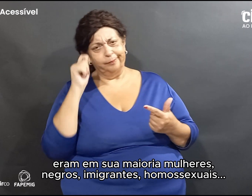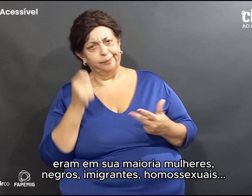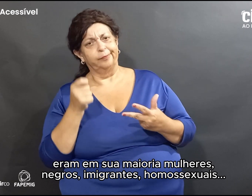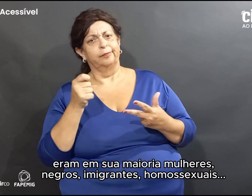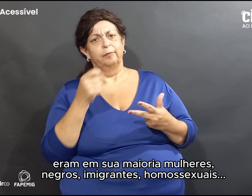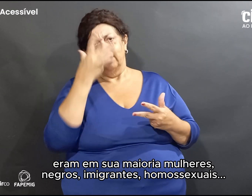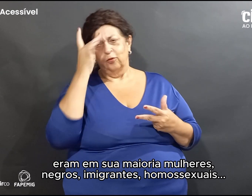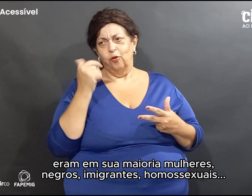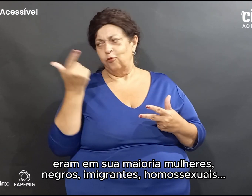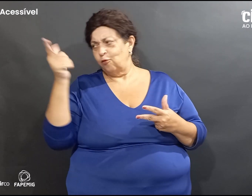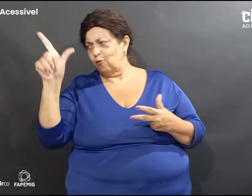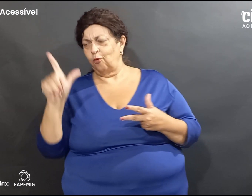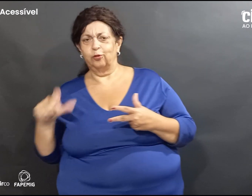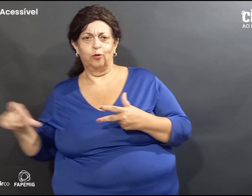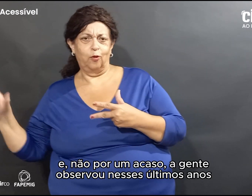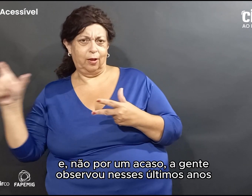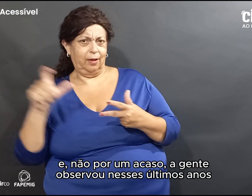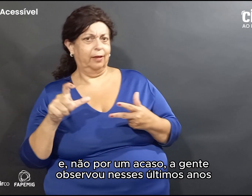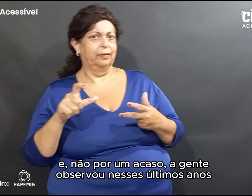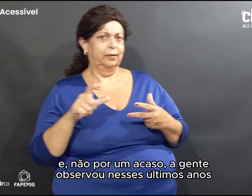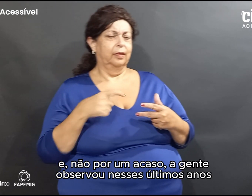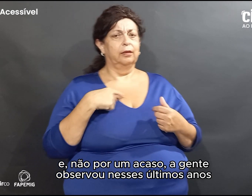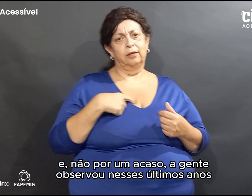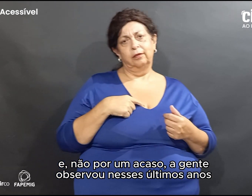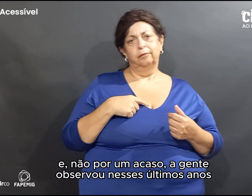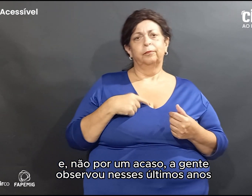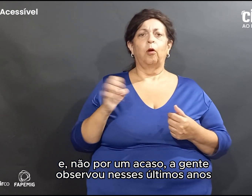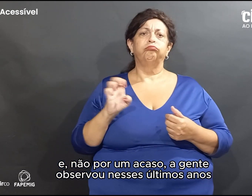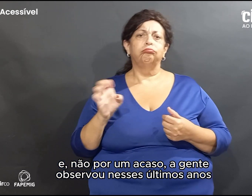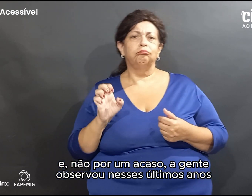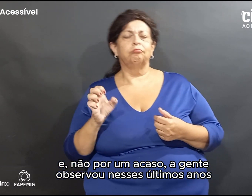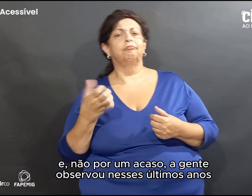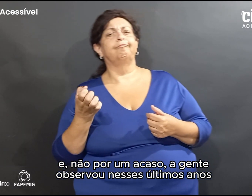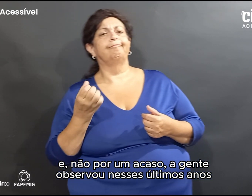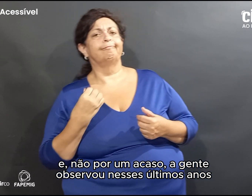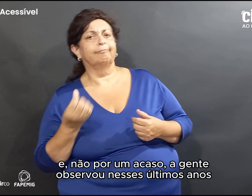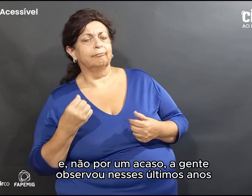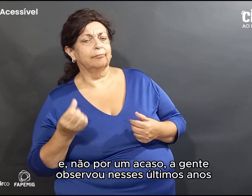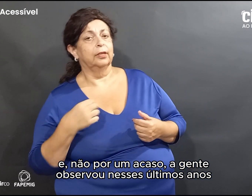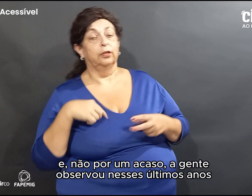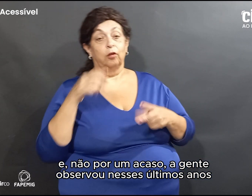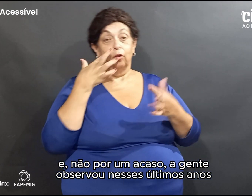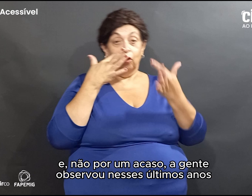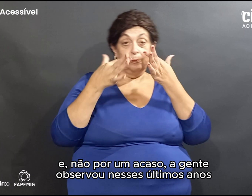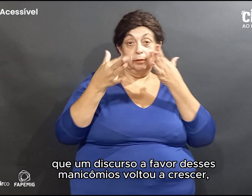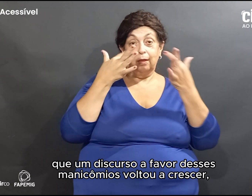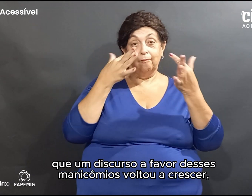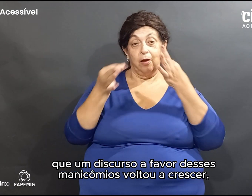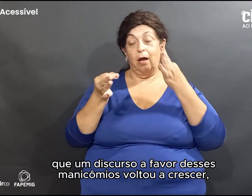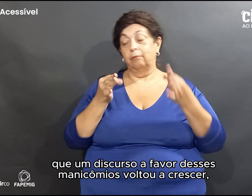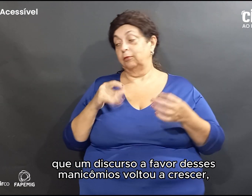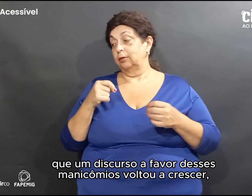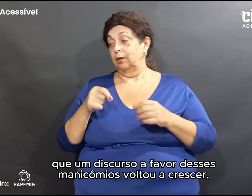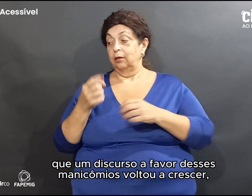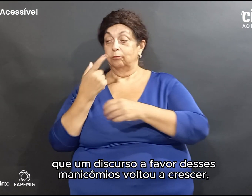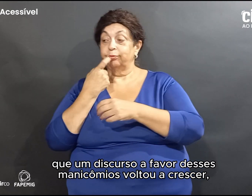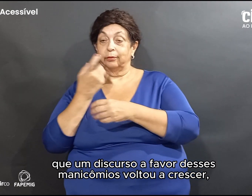imigrantes, homossexuais. E não por um acaso a gente observou nesses últimos anos que um discurso a